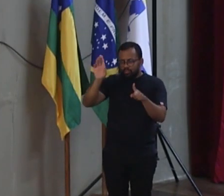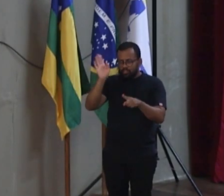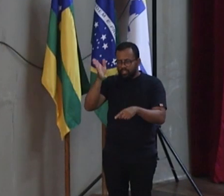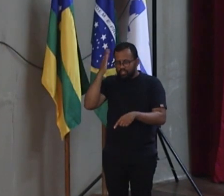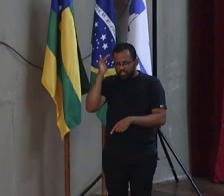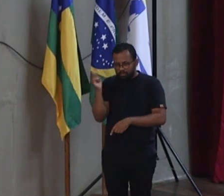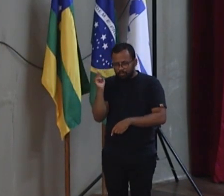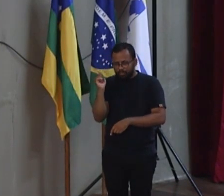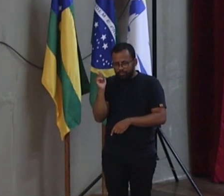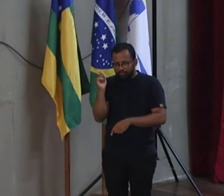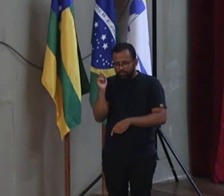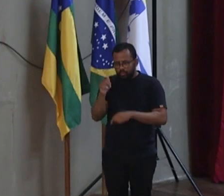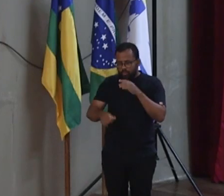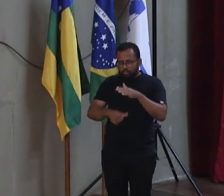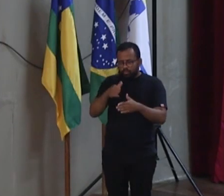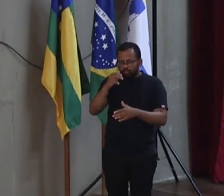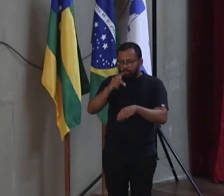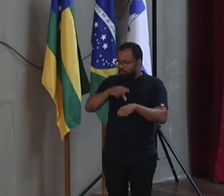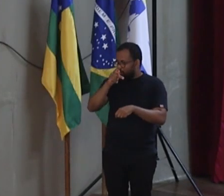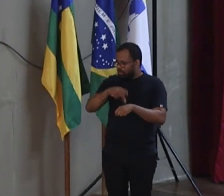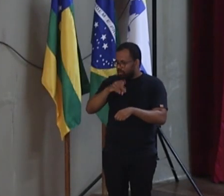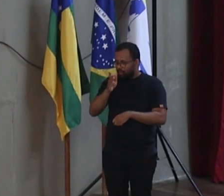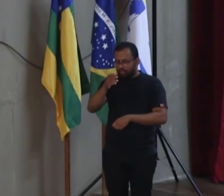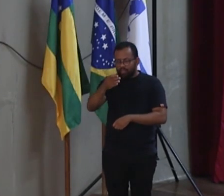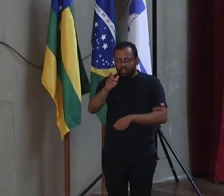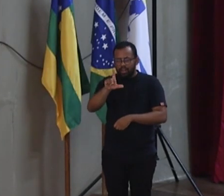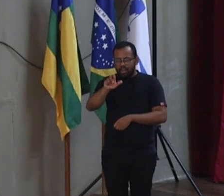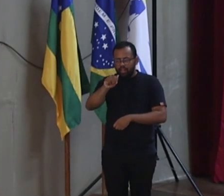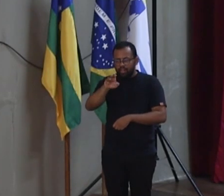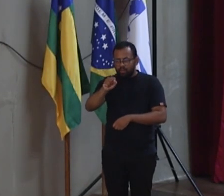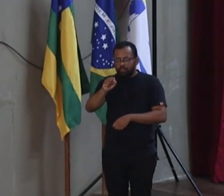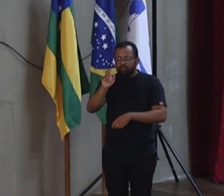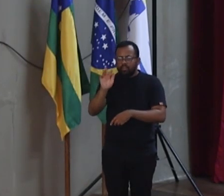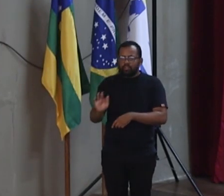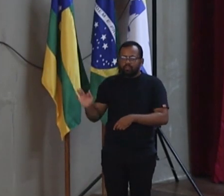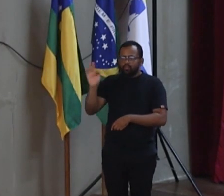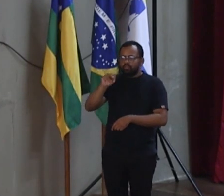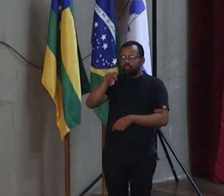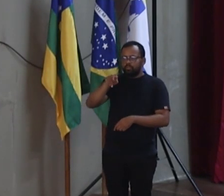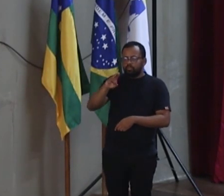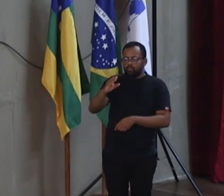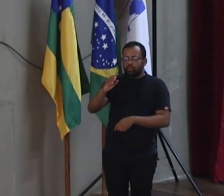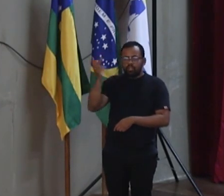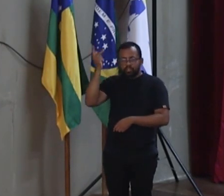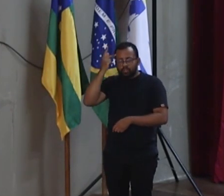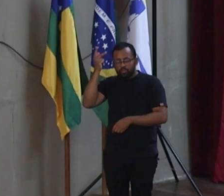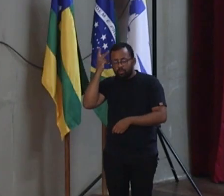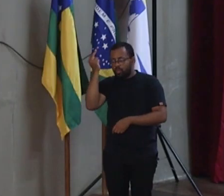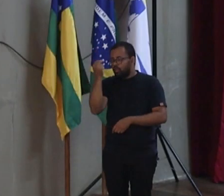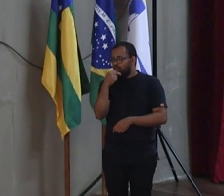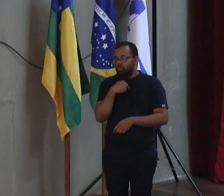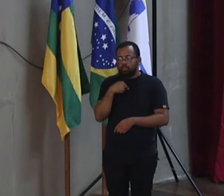devem saber que o primeiro programa foi no LAEL, na PUC São Paulo. E aí não podemos deixar